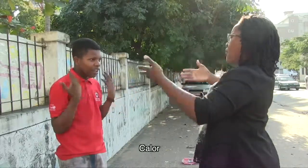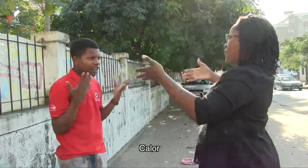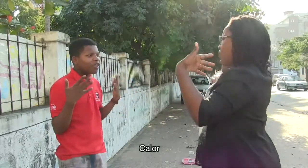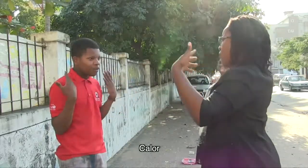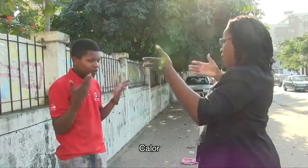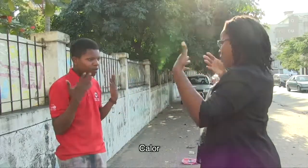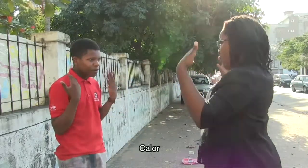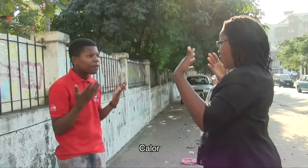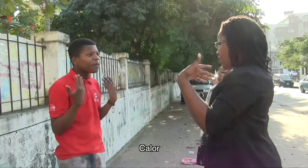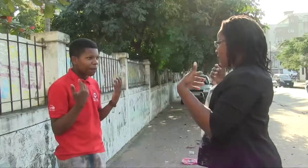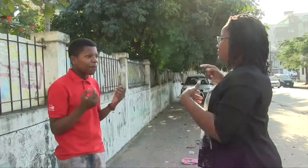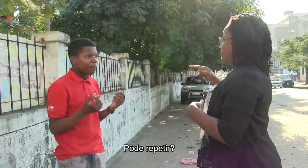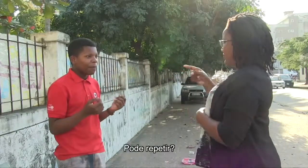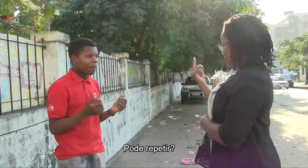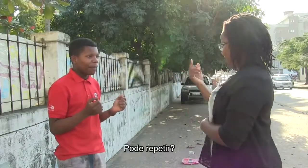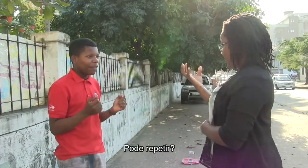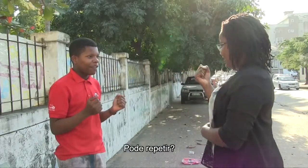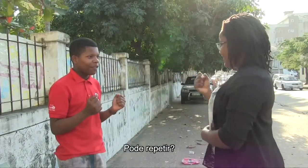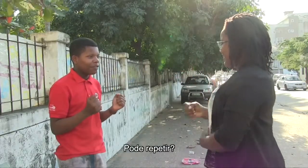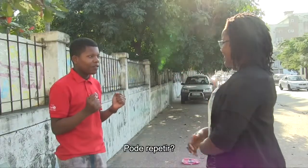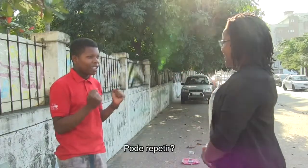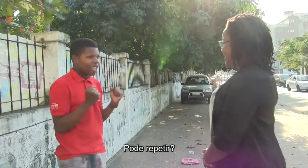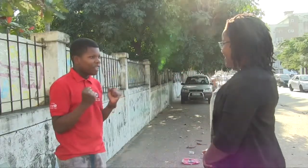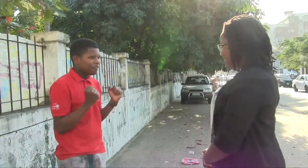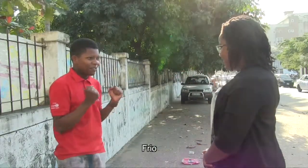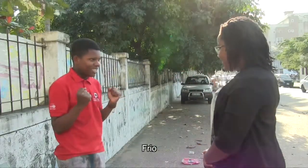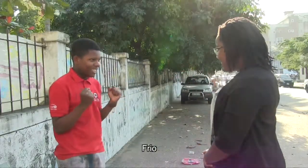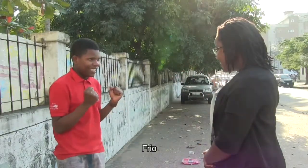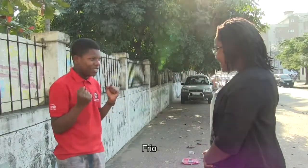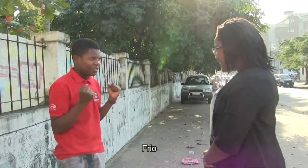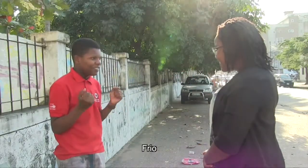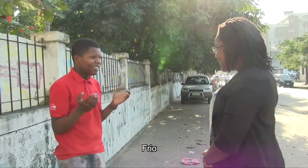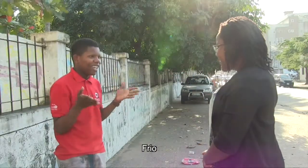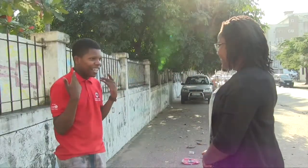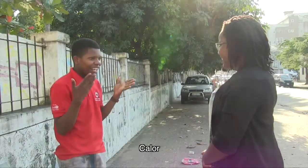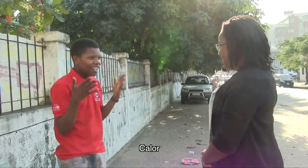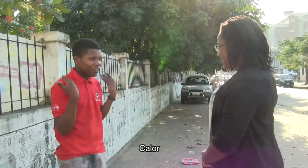calor. Pode dizer sozinho: frio, calor,